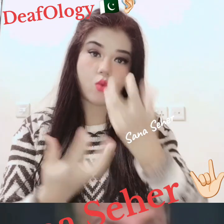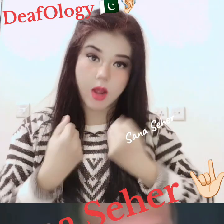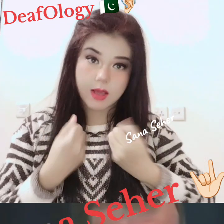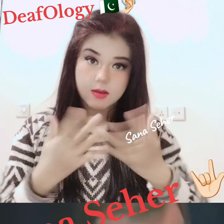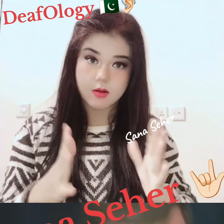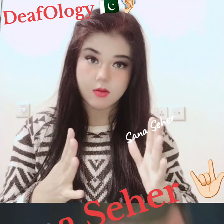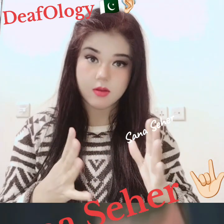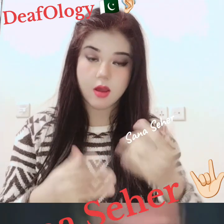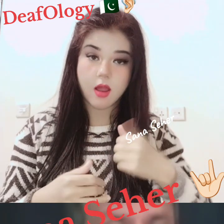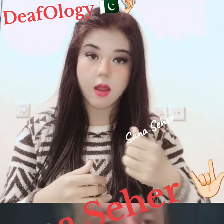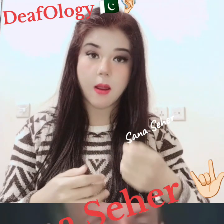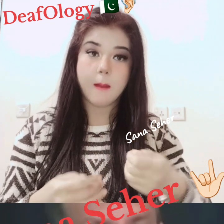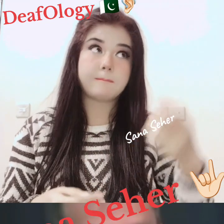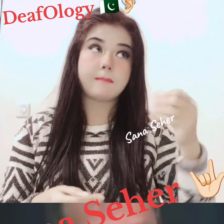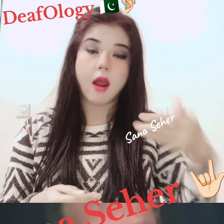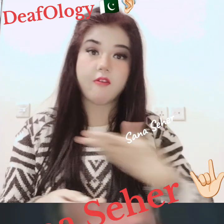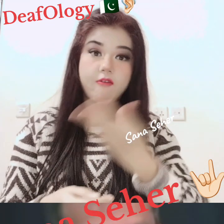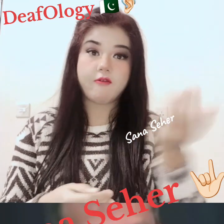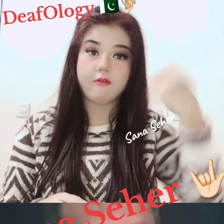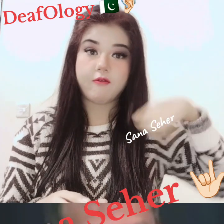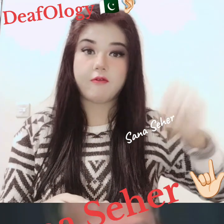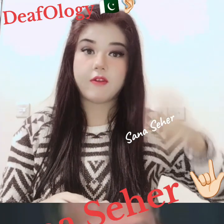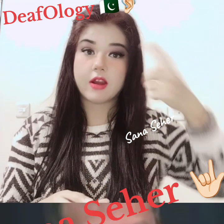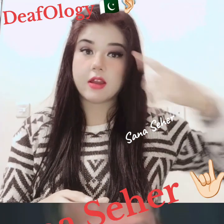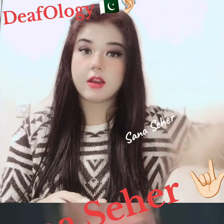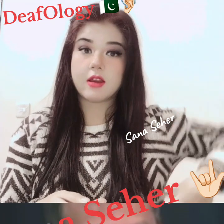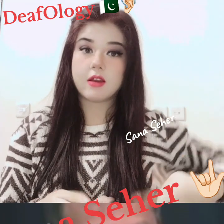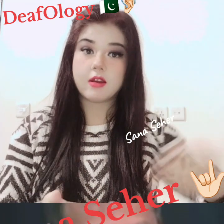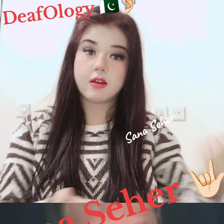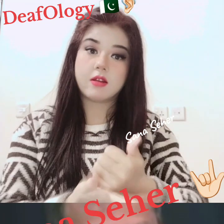हैं, अपने लिए सिविल वकील करने के हक हासिल होते हैं।